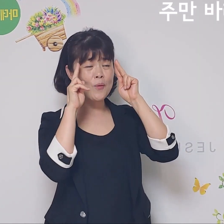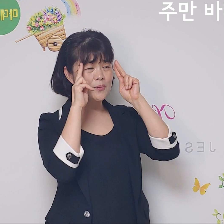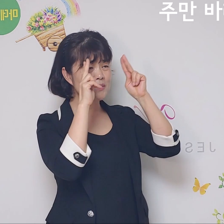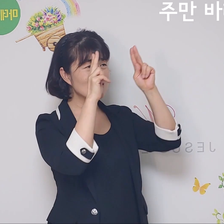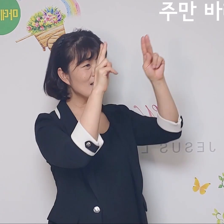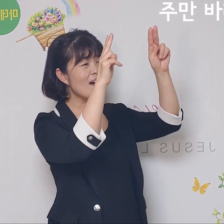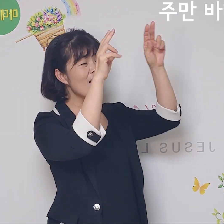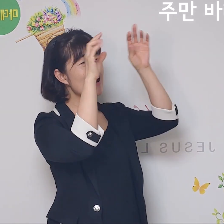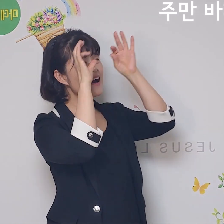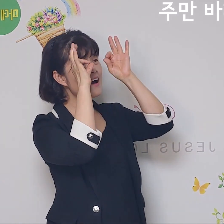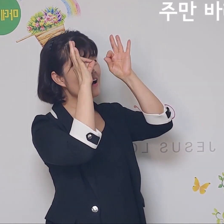바라보리라.